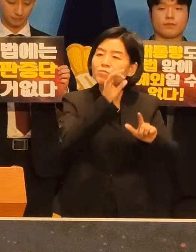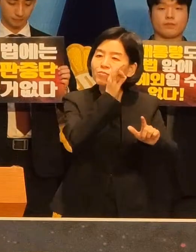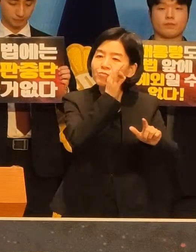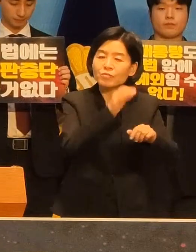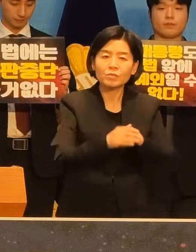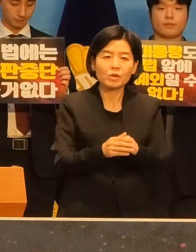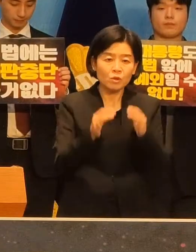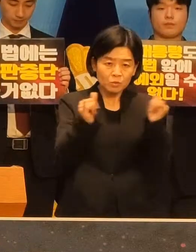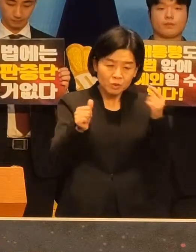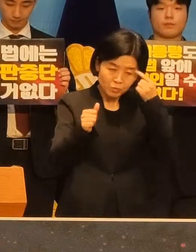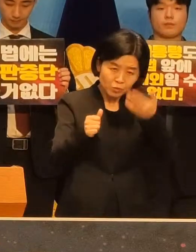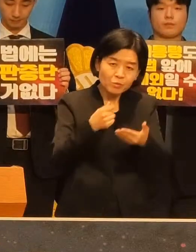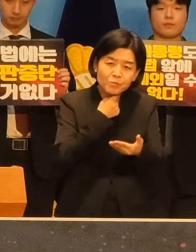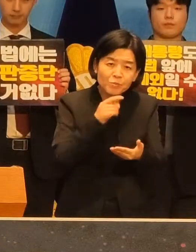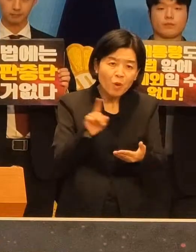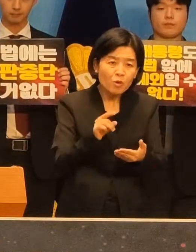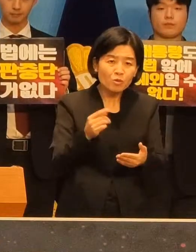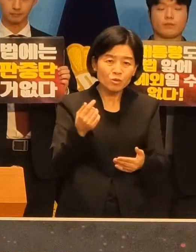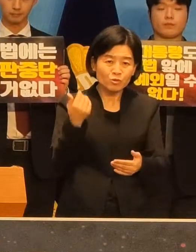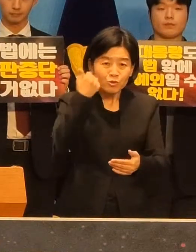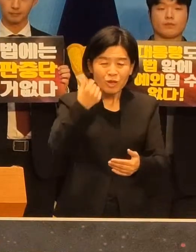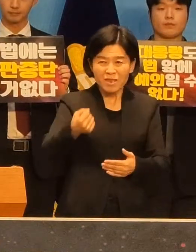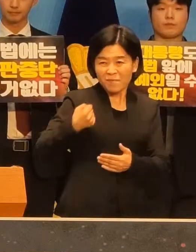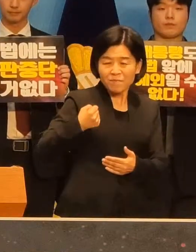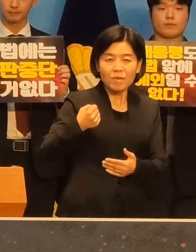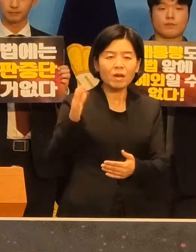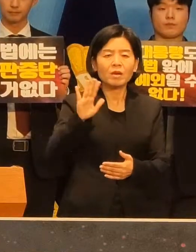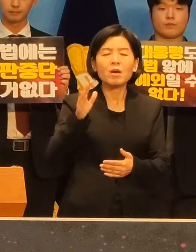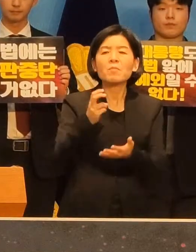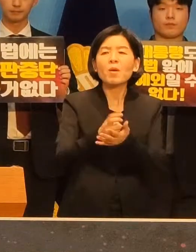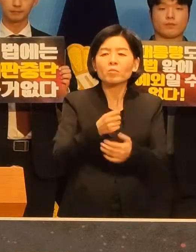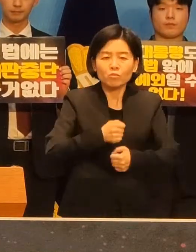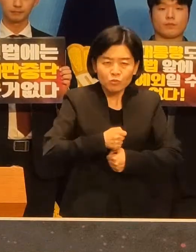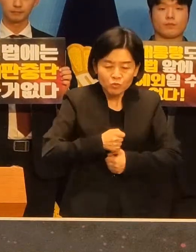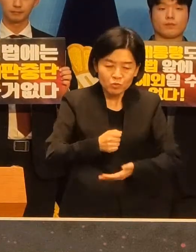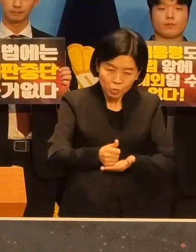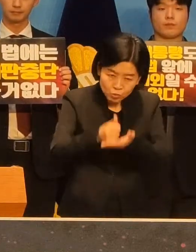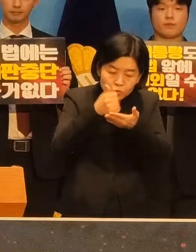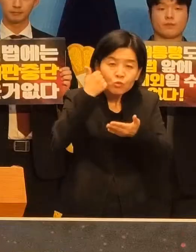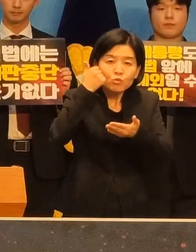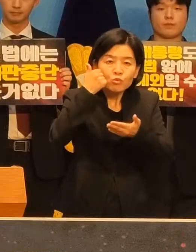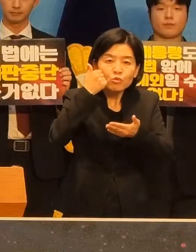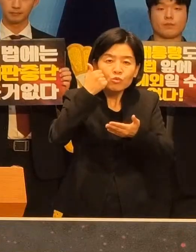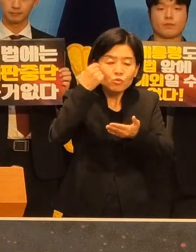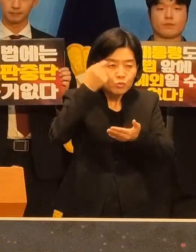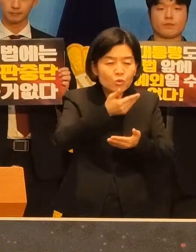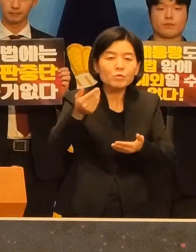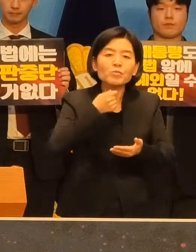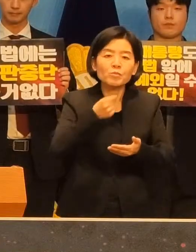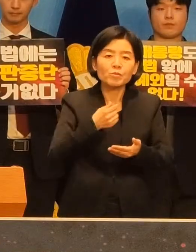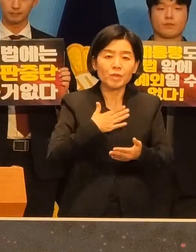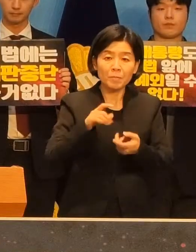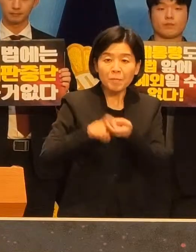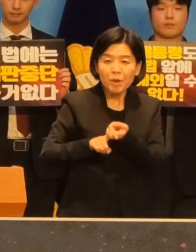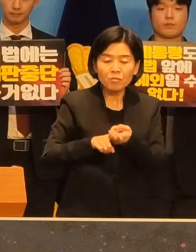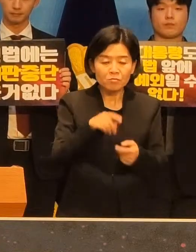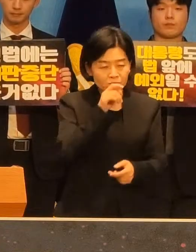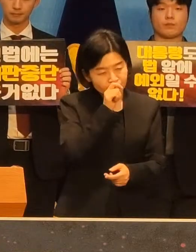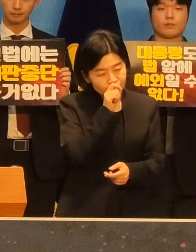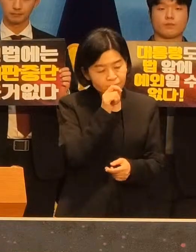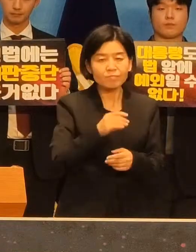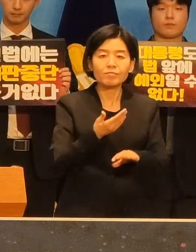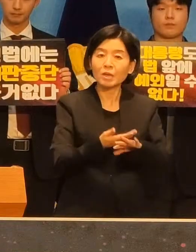묻고 있는 것은 누가 더 세냐가 아니라 누가 법을 존중하느냐입니다. 내 편일 때는 침묵하고 남이 편일